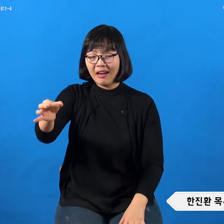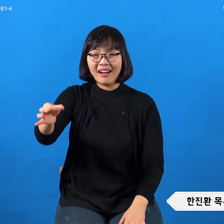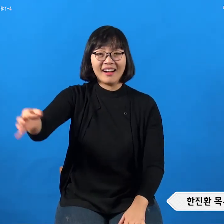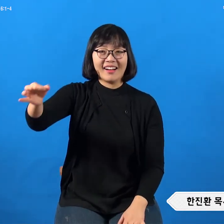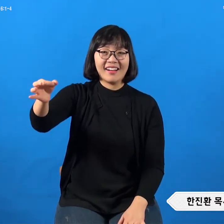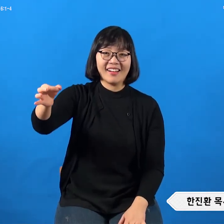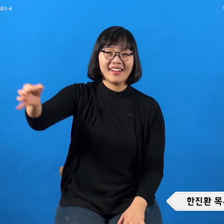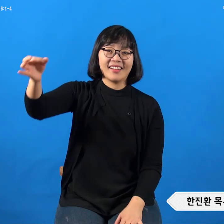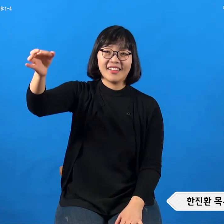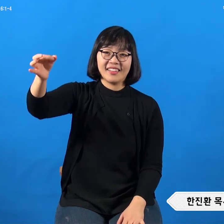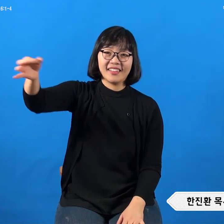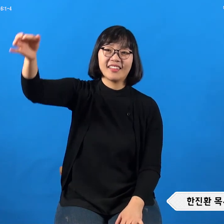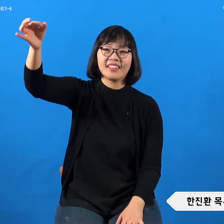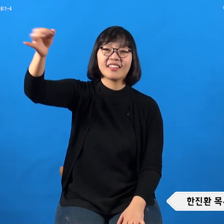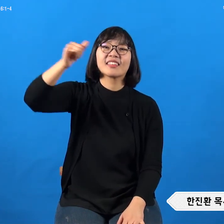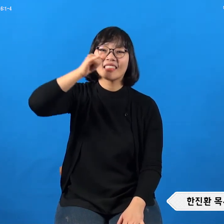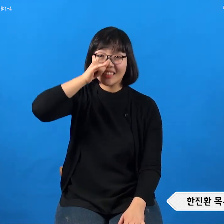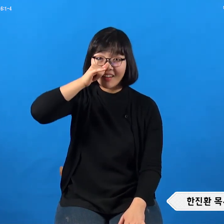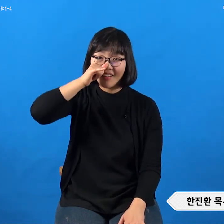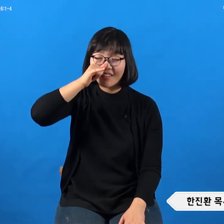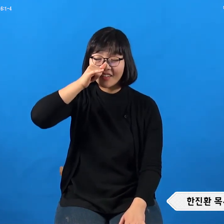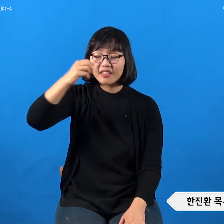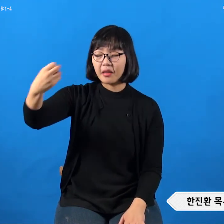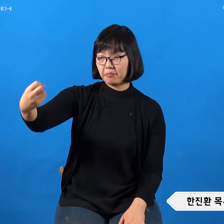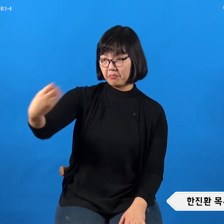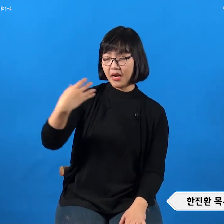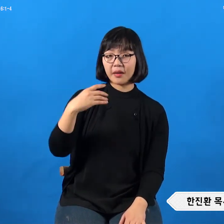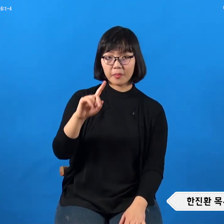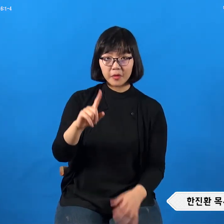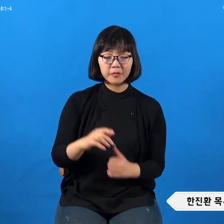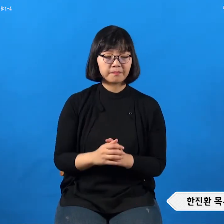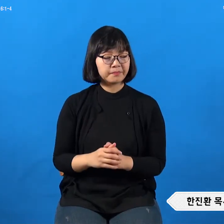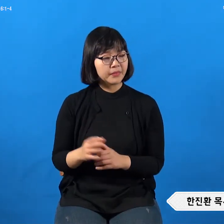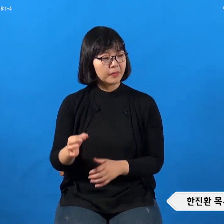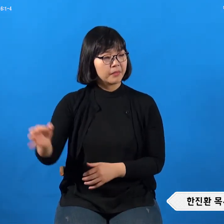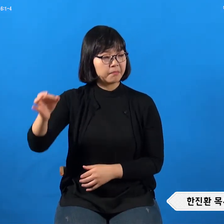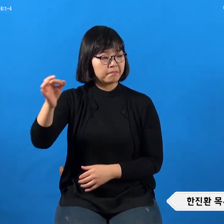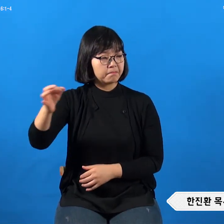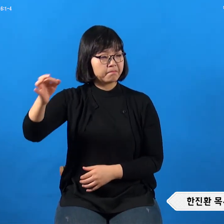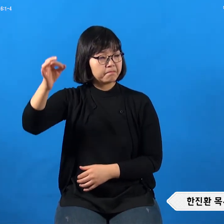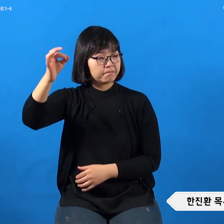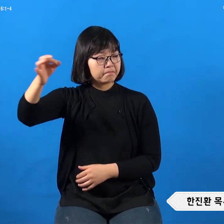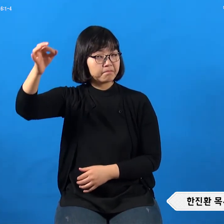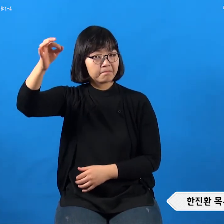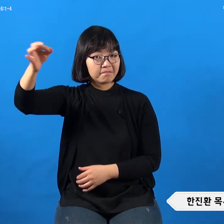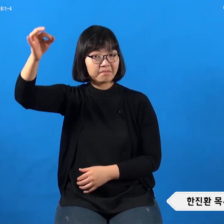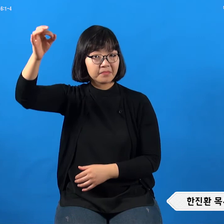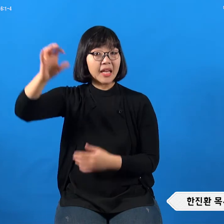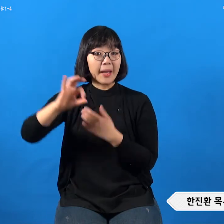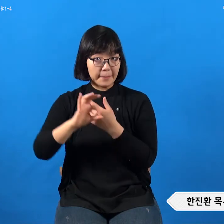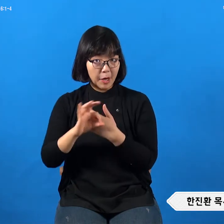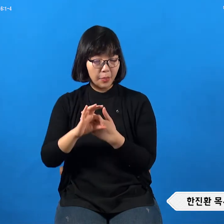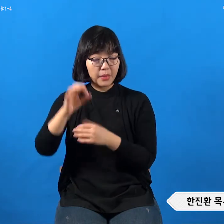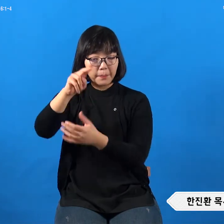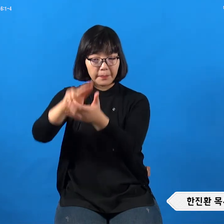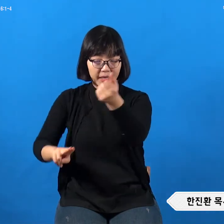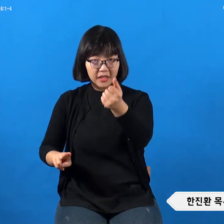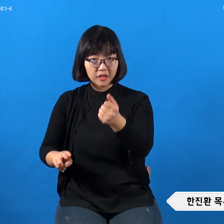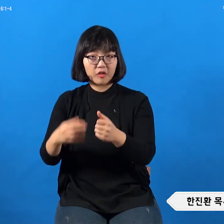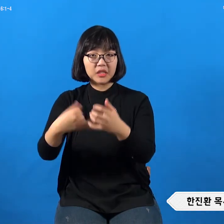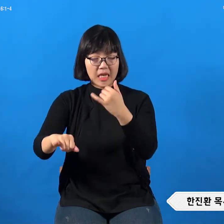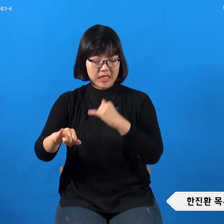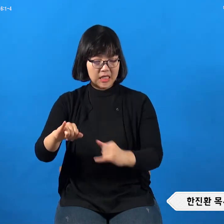있는데 땅값이 좀 오르면 그거 팔아서 자식들에게 조금 주고 나머지 20억으로